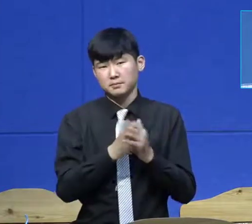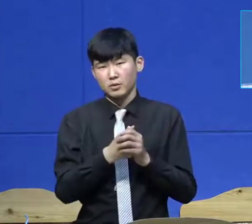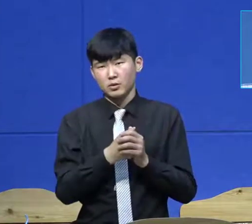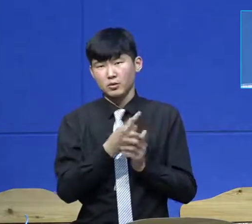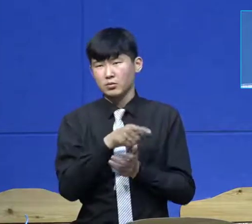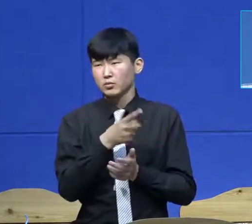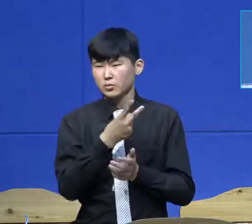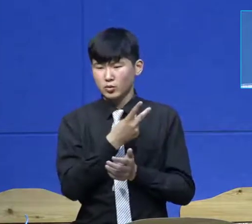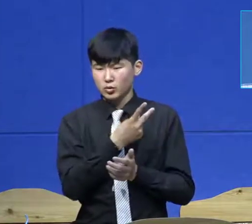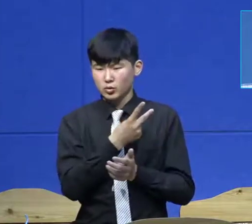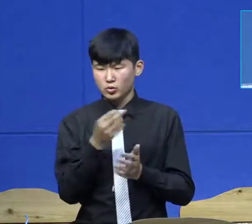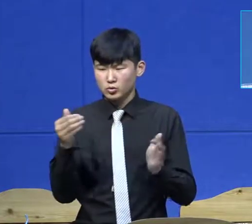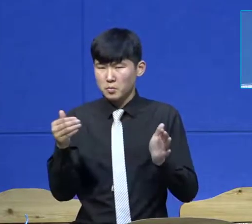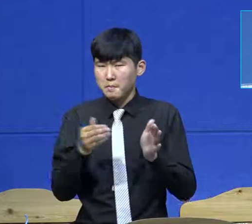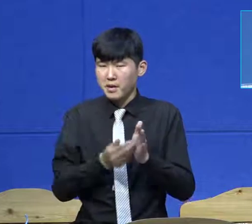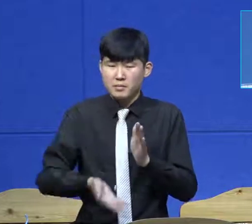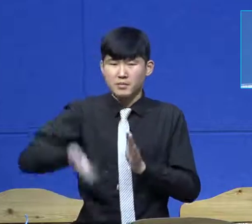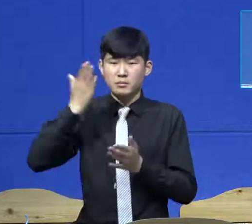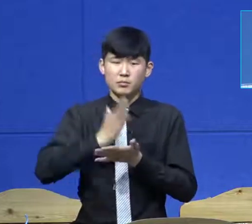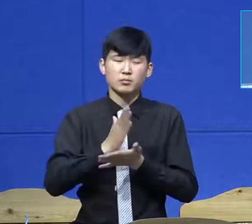мянга гаруй болоо явж байгаа.